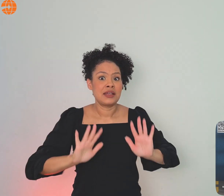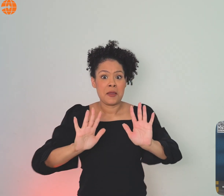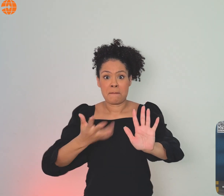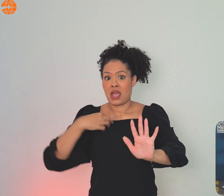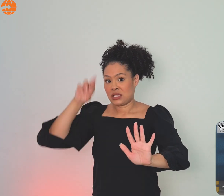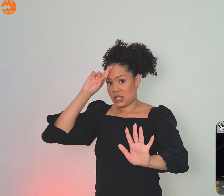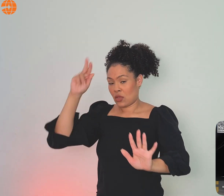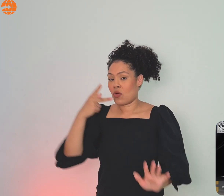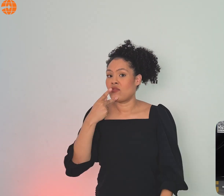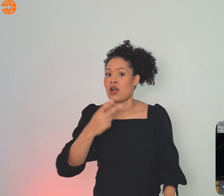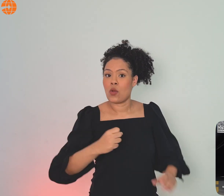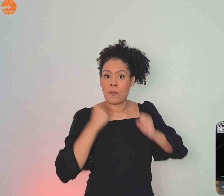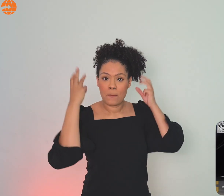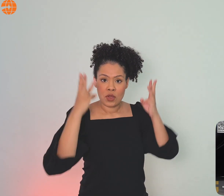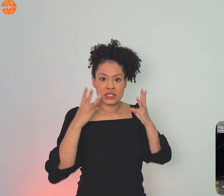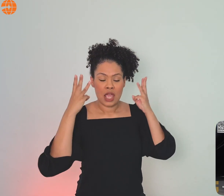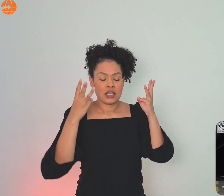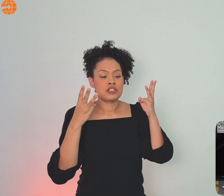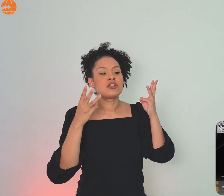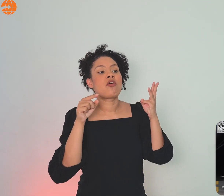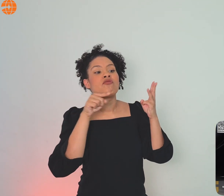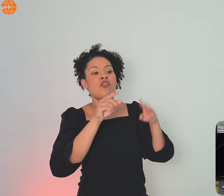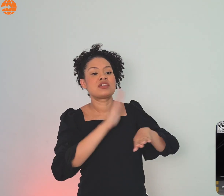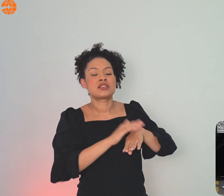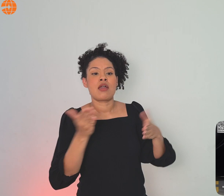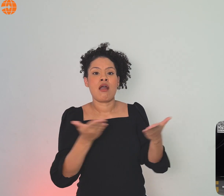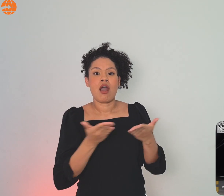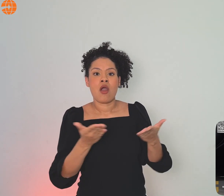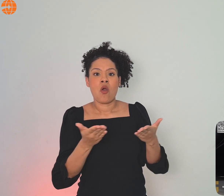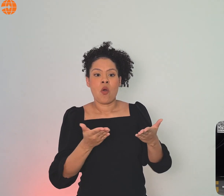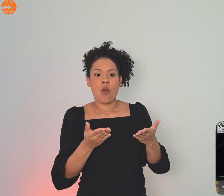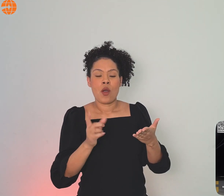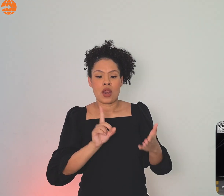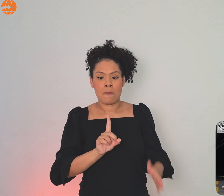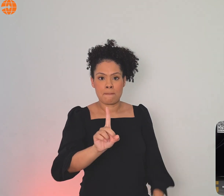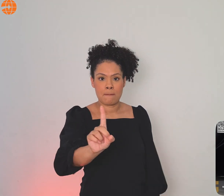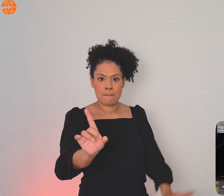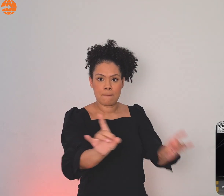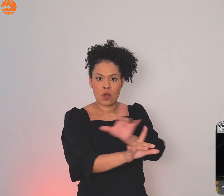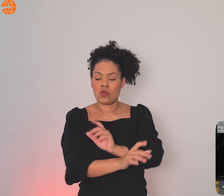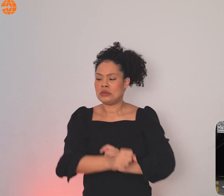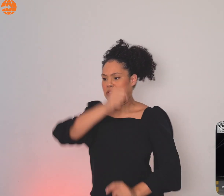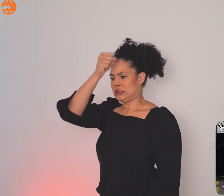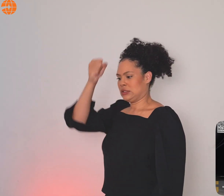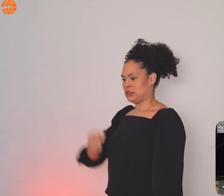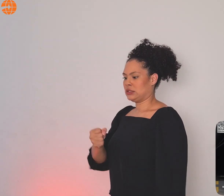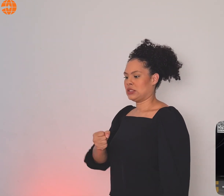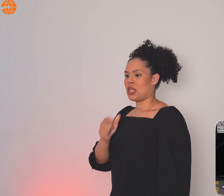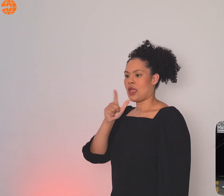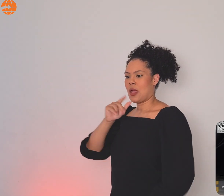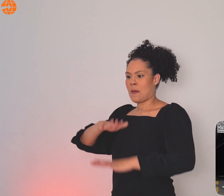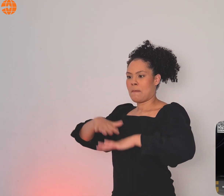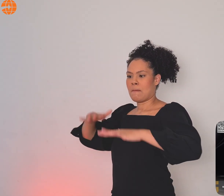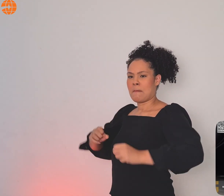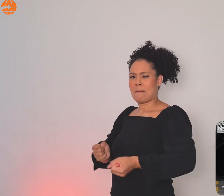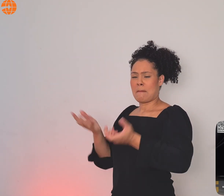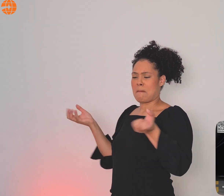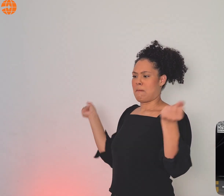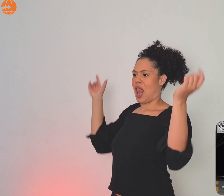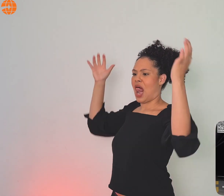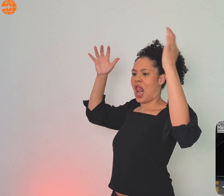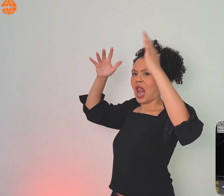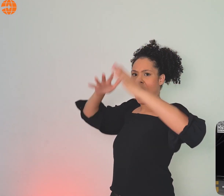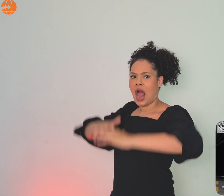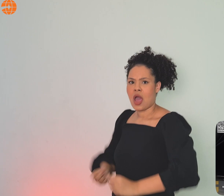disse a Moisés: estenda a mão sobre o mar, para que as águas voltem sobre os egípcios, sobre os seus carros de guerra